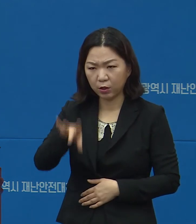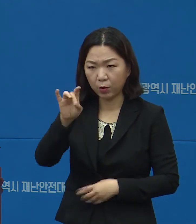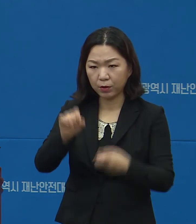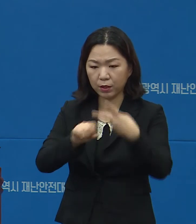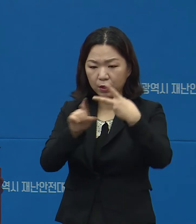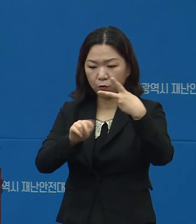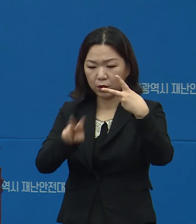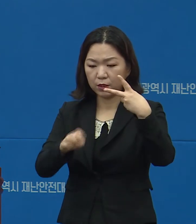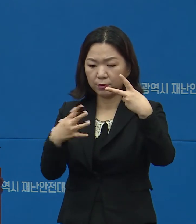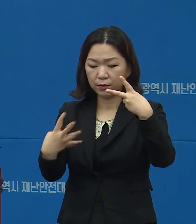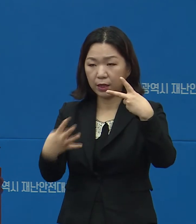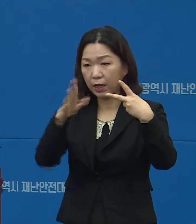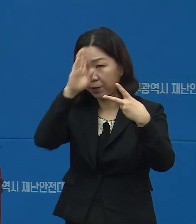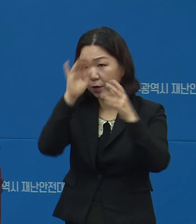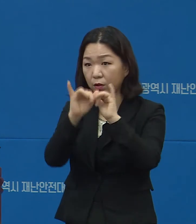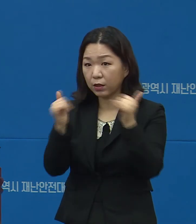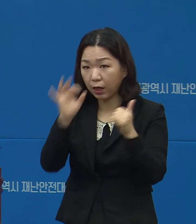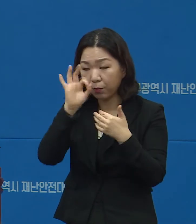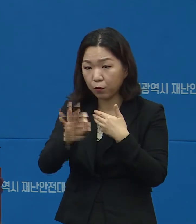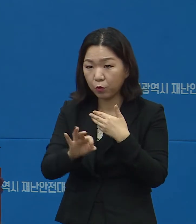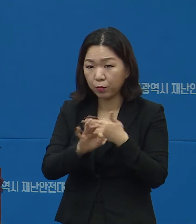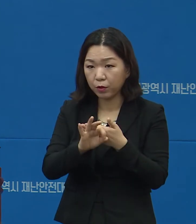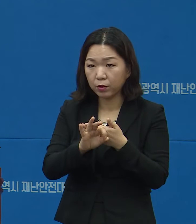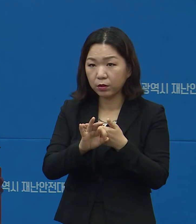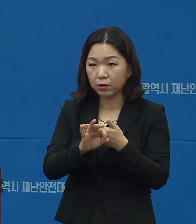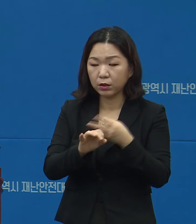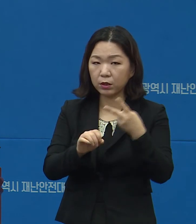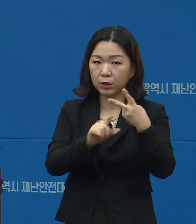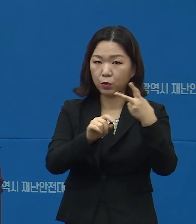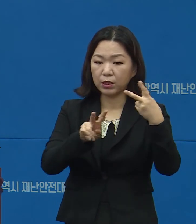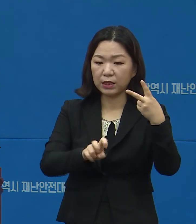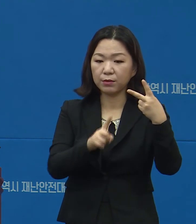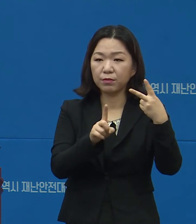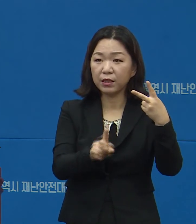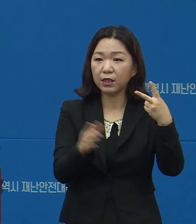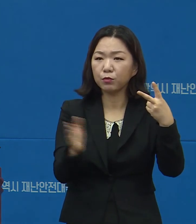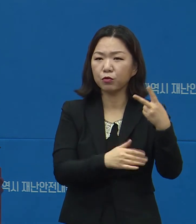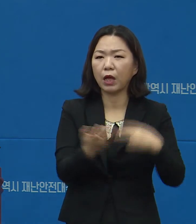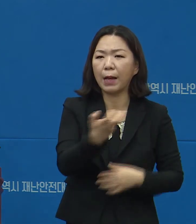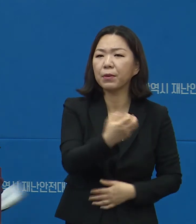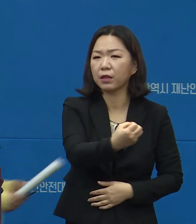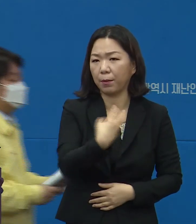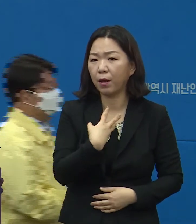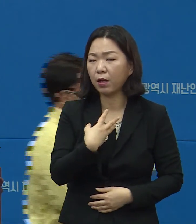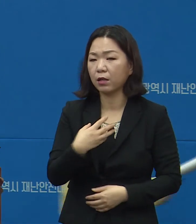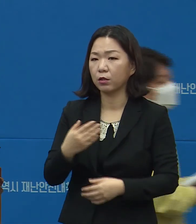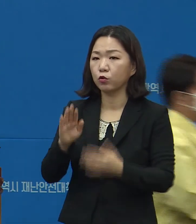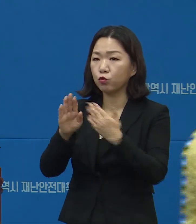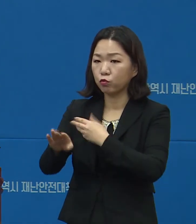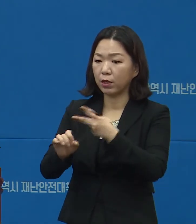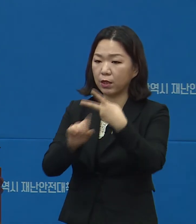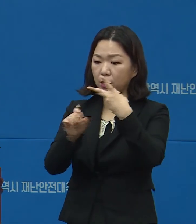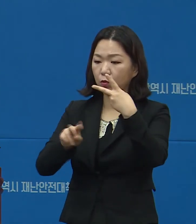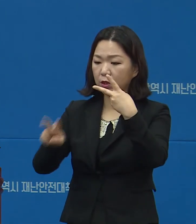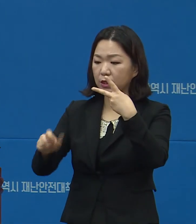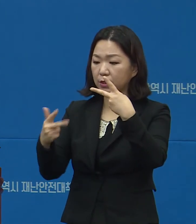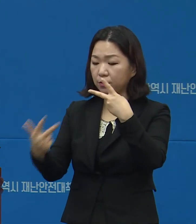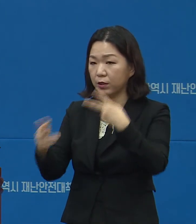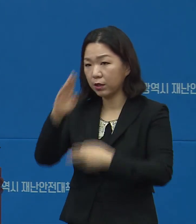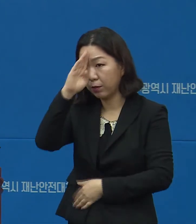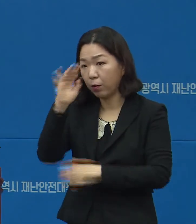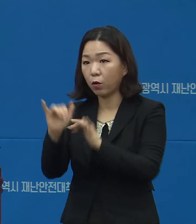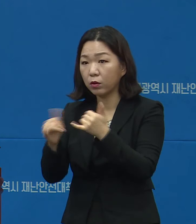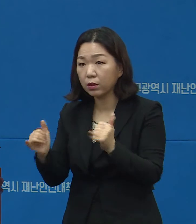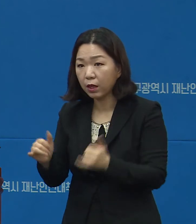24일 확진자의 경우 최초 증상 발생일이 21일이고 그 이후에 27일 확진되어진 확진자의